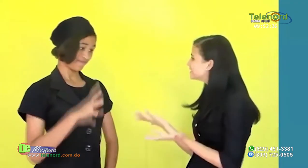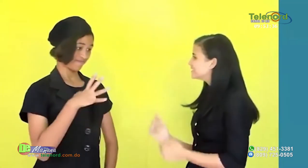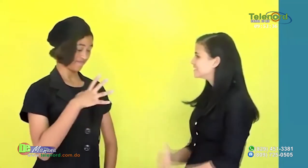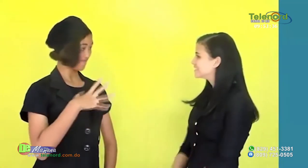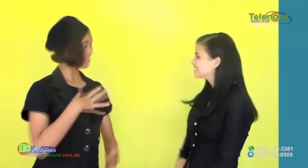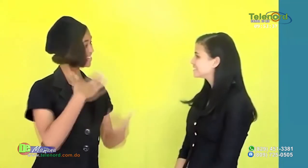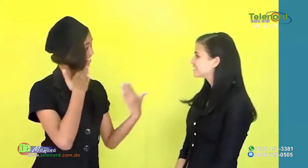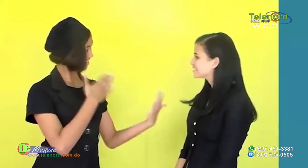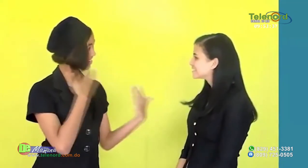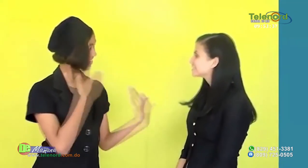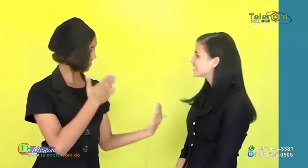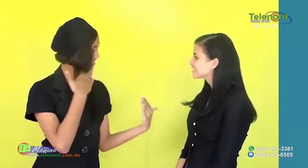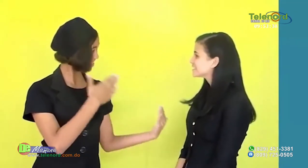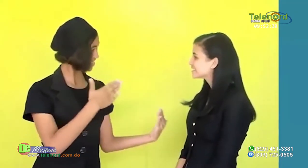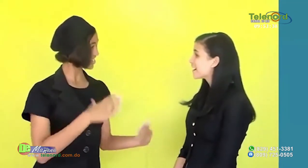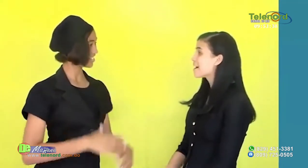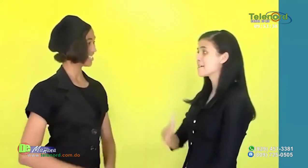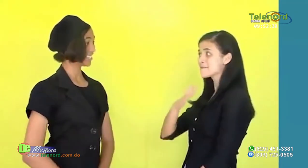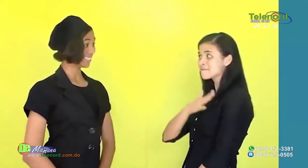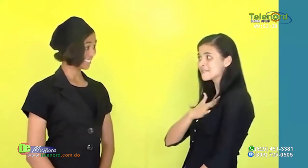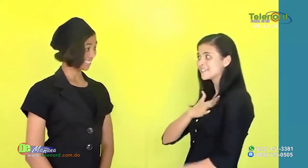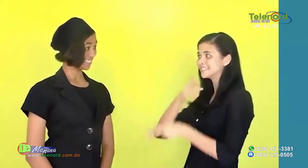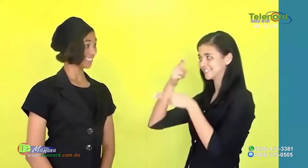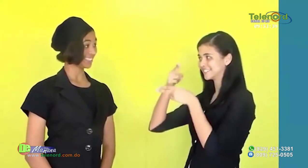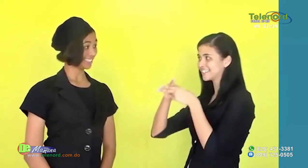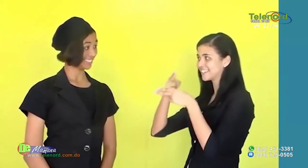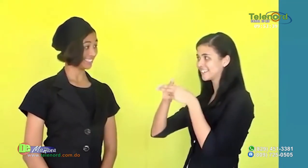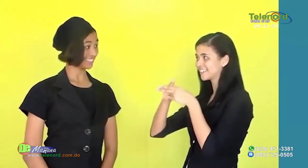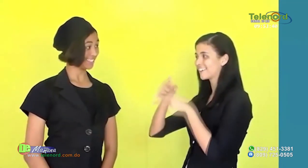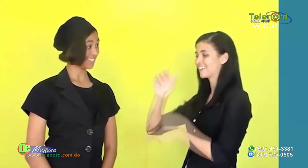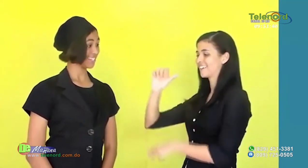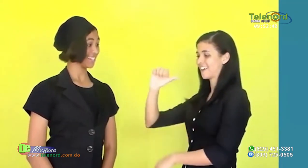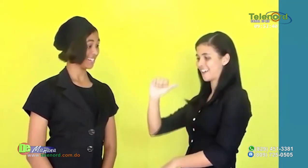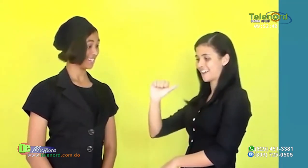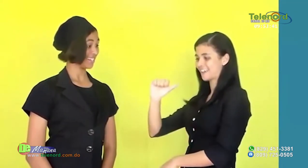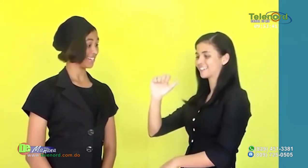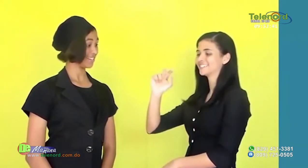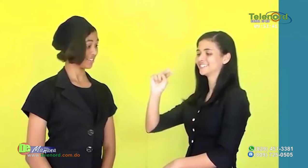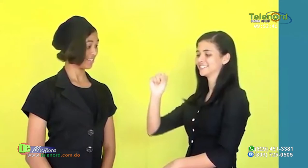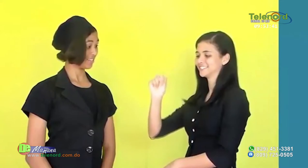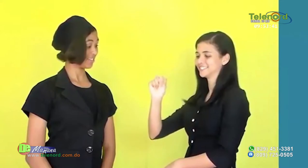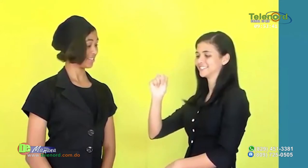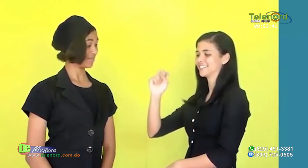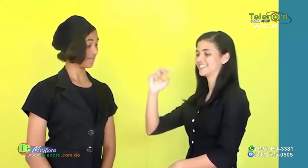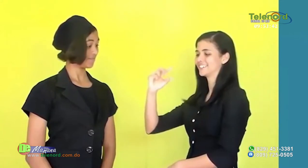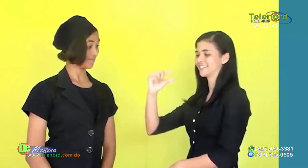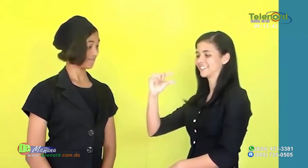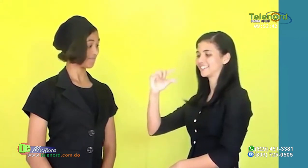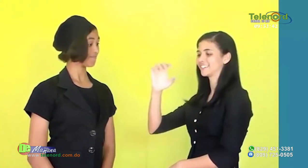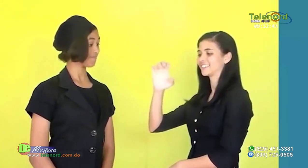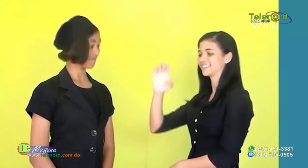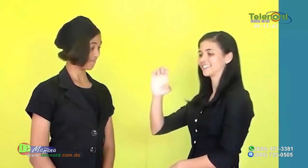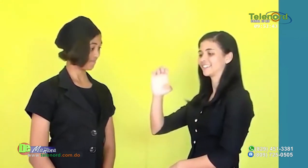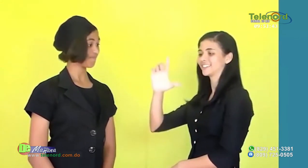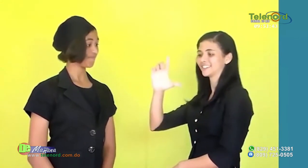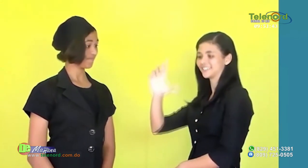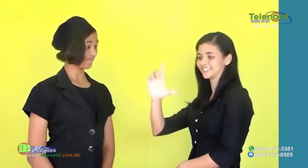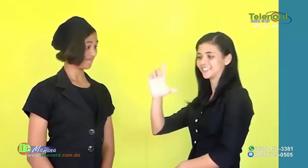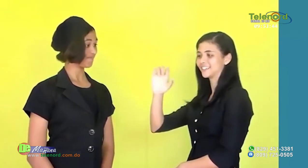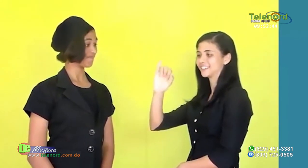le dice? O ¿cómo se comunican? En los hospitales hay una gente que pueda recibir la información que ellos le quieren dar, que si me duele la